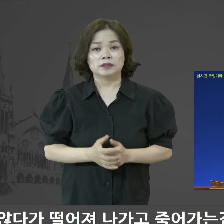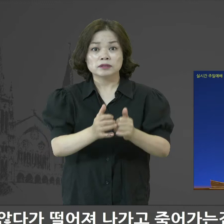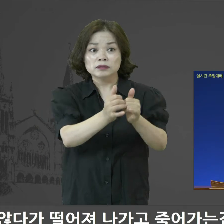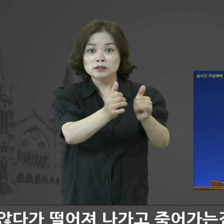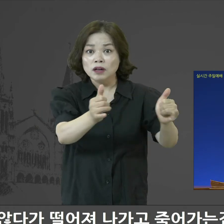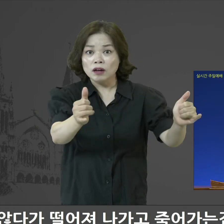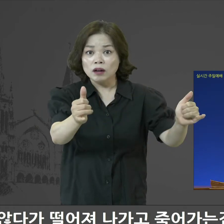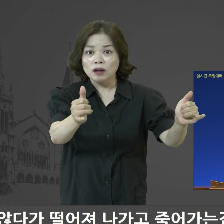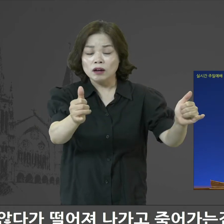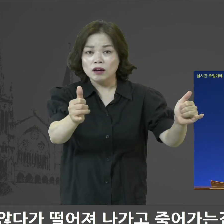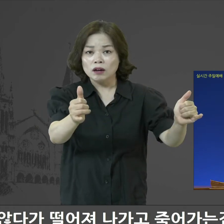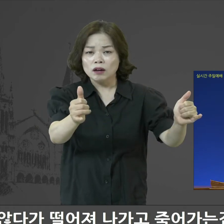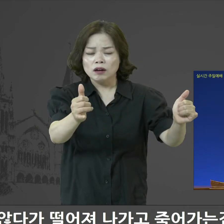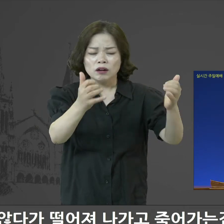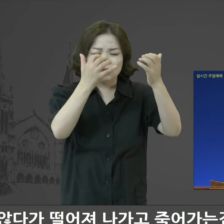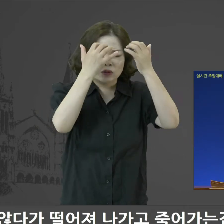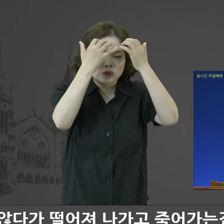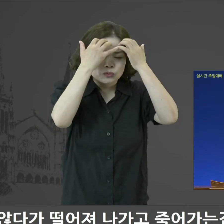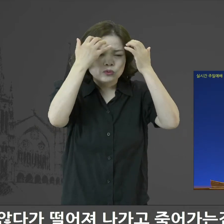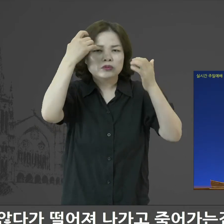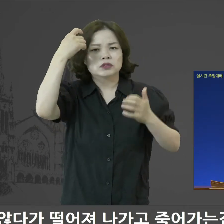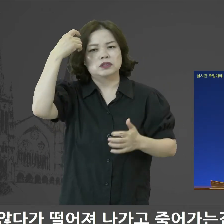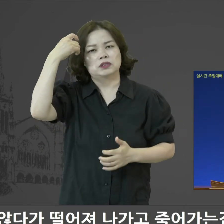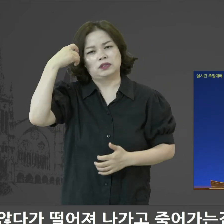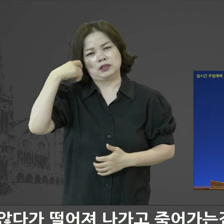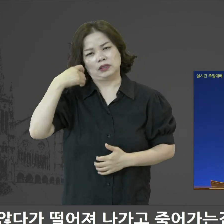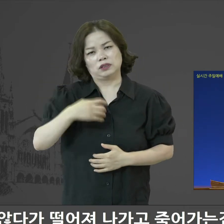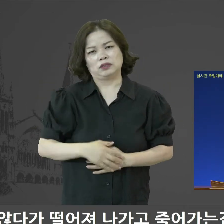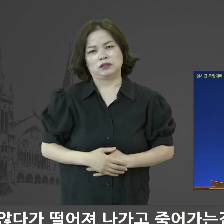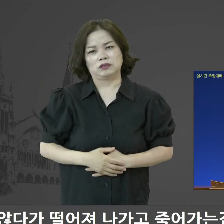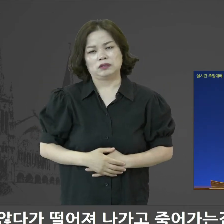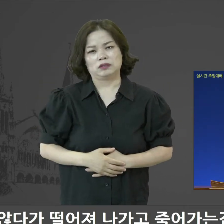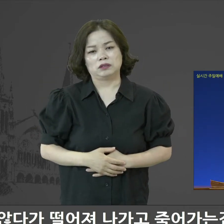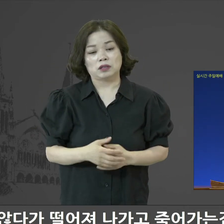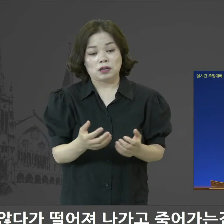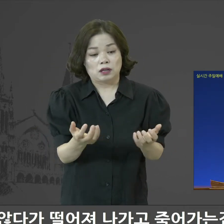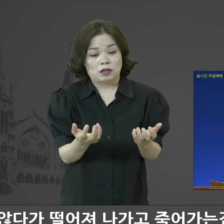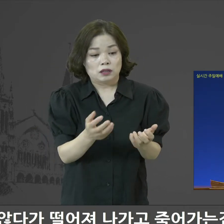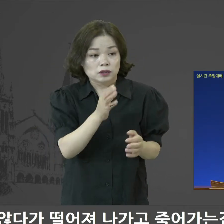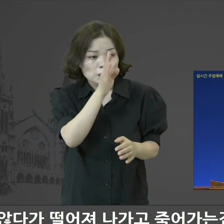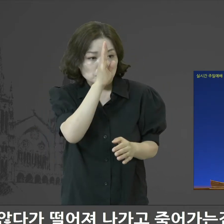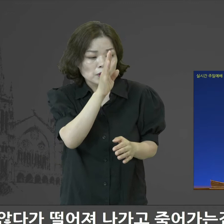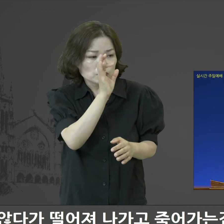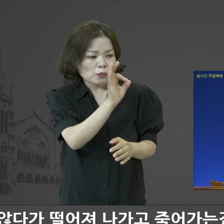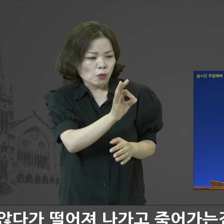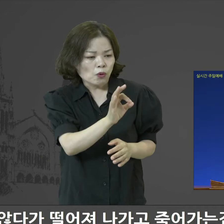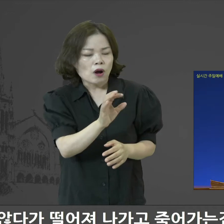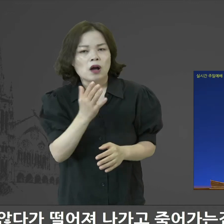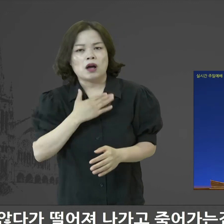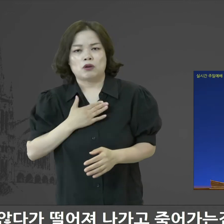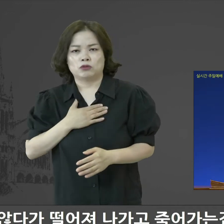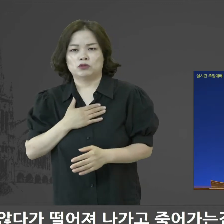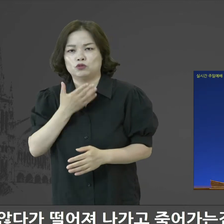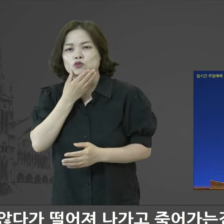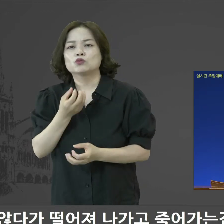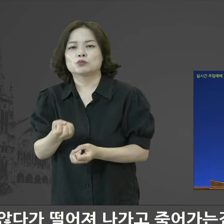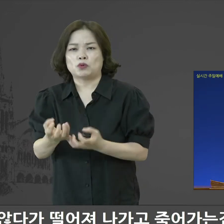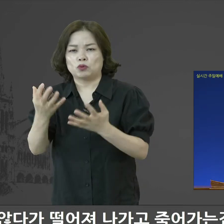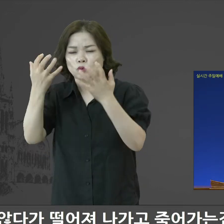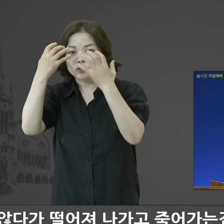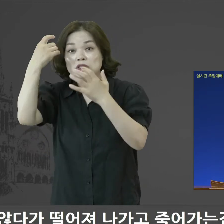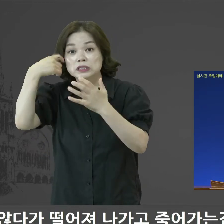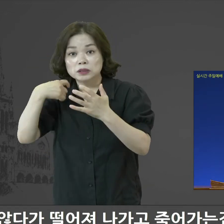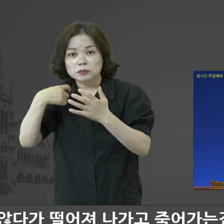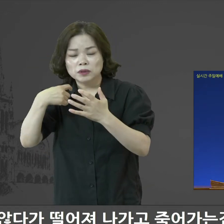사람이요, 고통을 느낀다는 게 한센병을 보면 축복이라는 걸 알 수 있습니다. 왜냐하면 고통을 느끼면요,